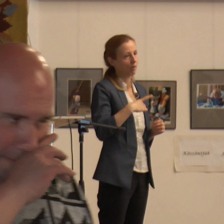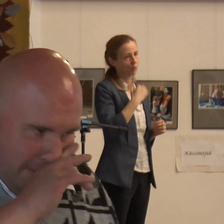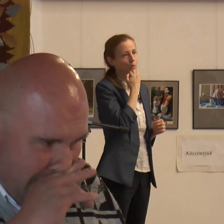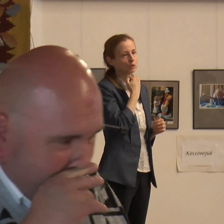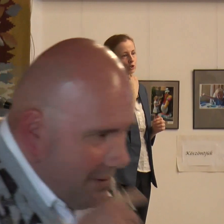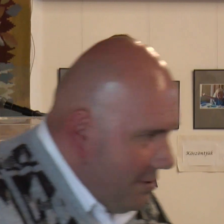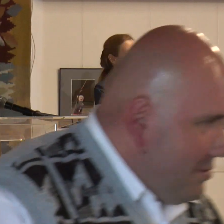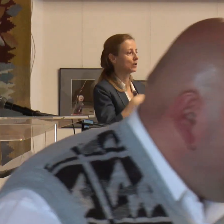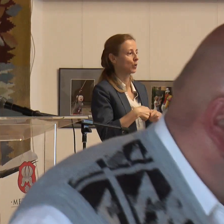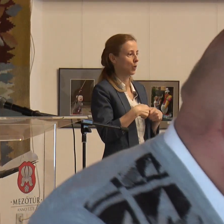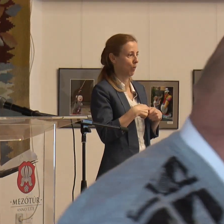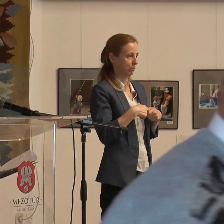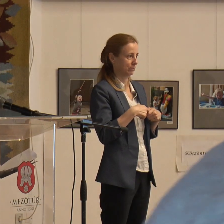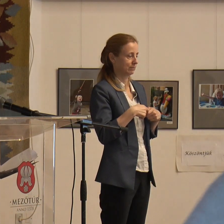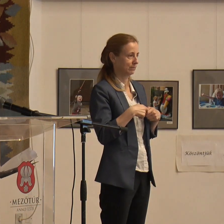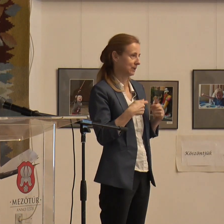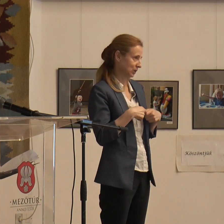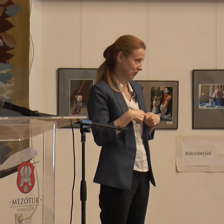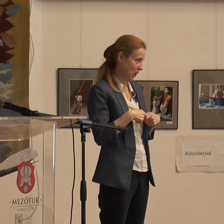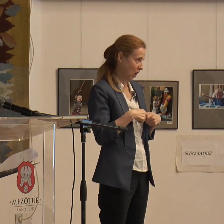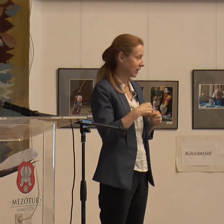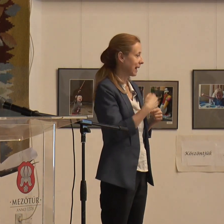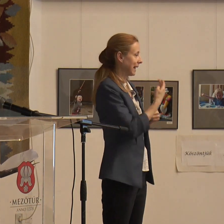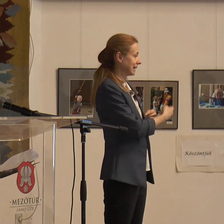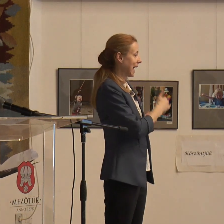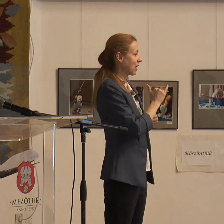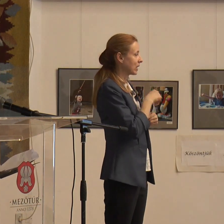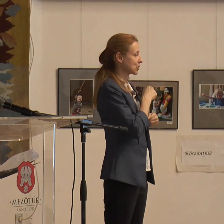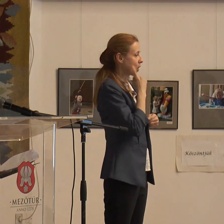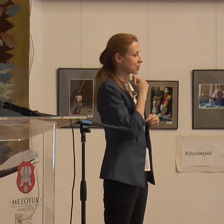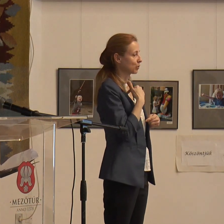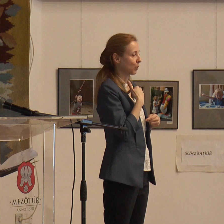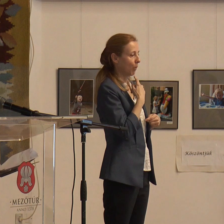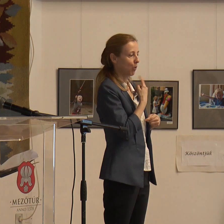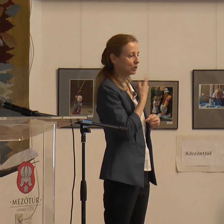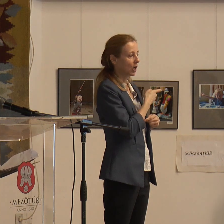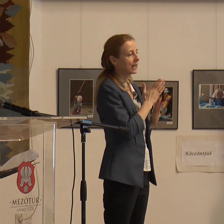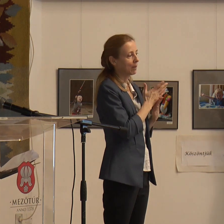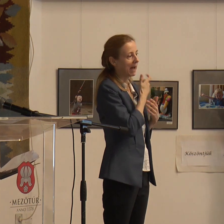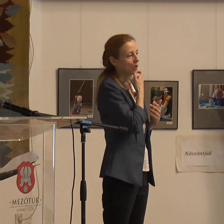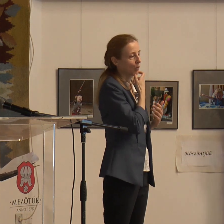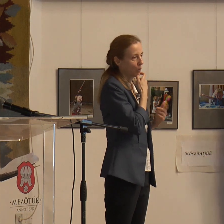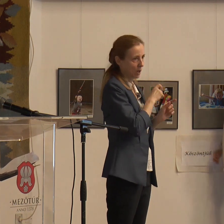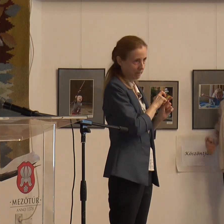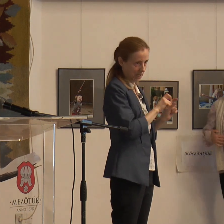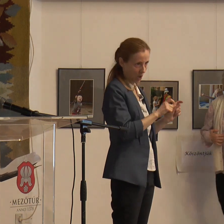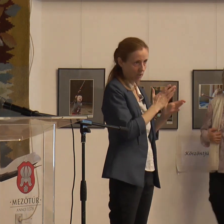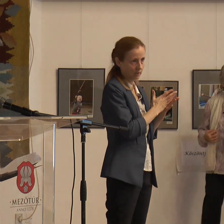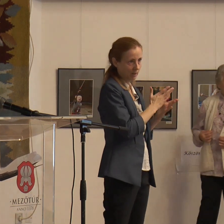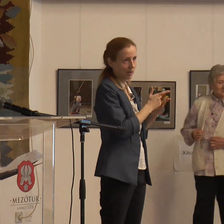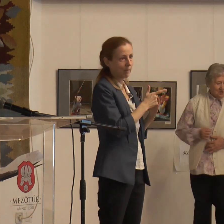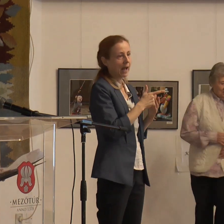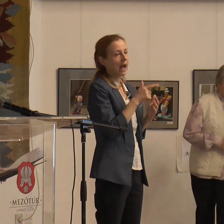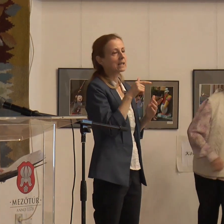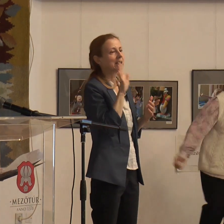saját klubunknak tagja. Nála is azt tudom mondani, hogy korábban tekintve ő is bekerült a